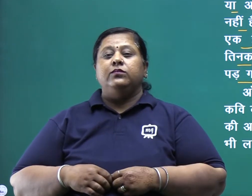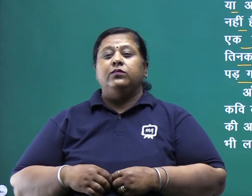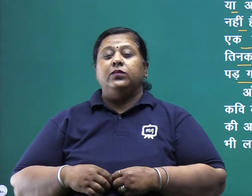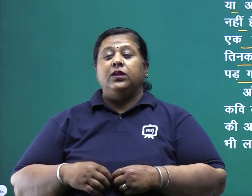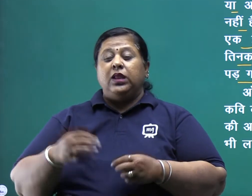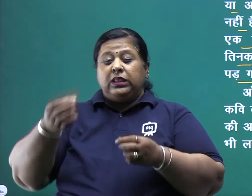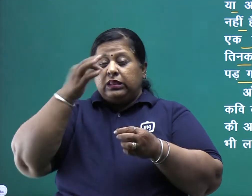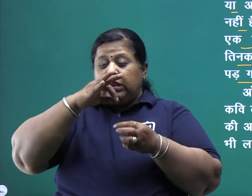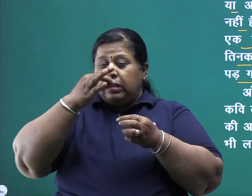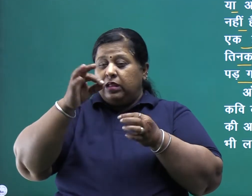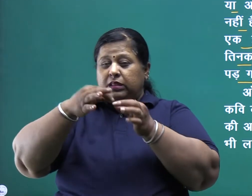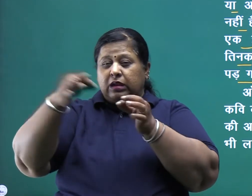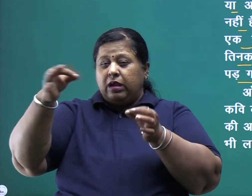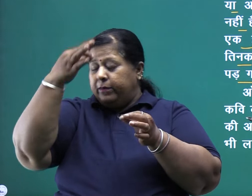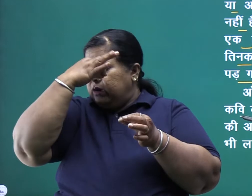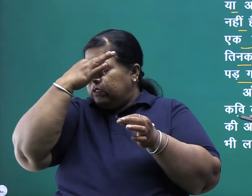तिनका पड़ते ही